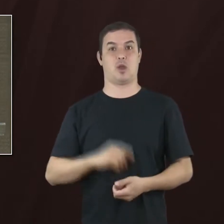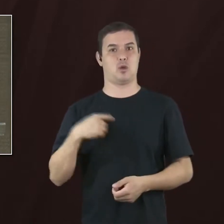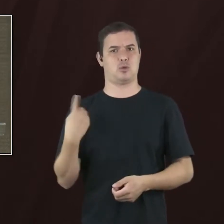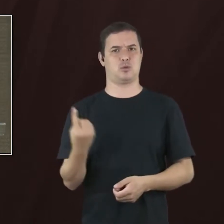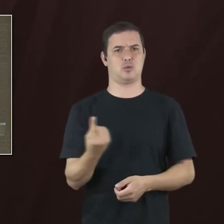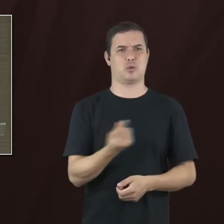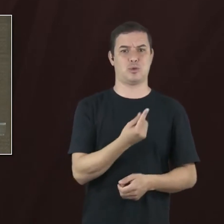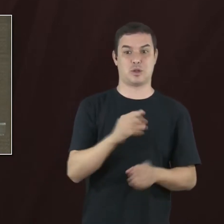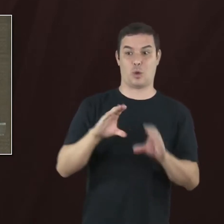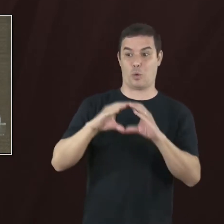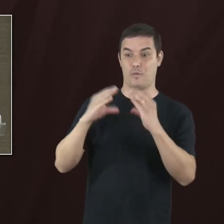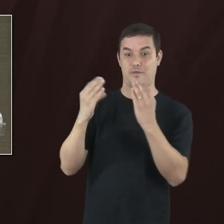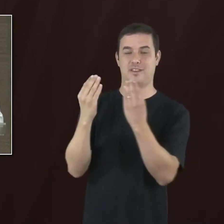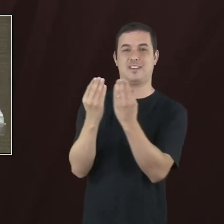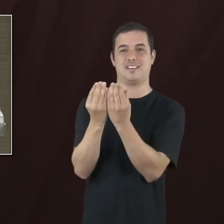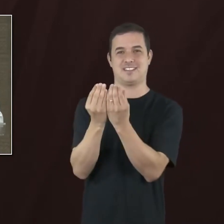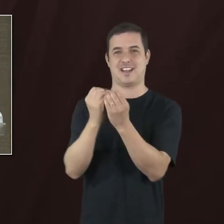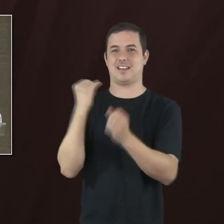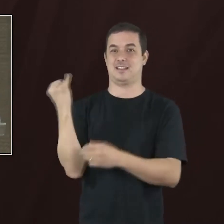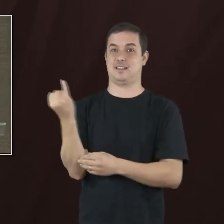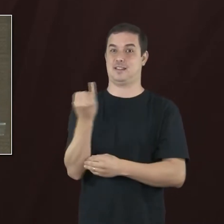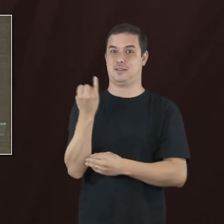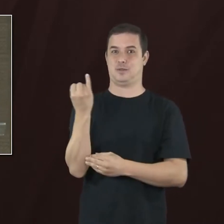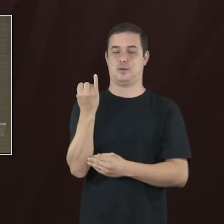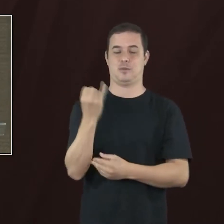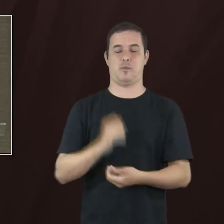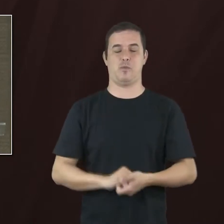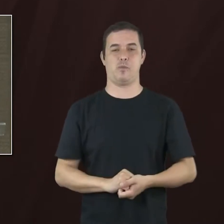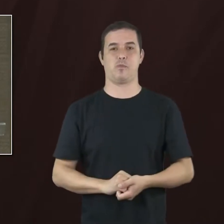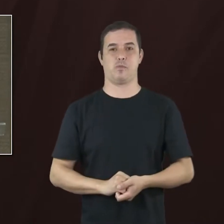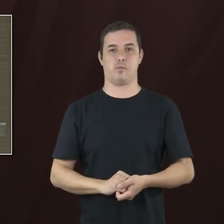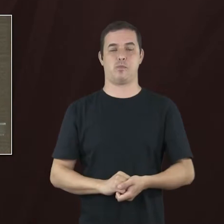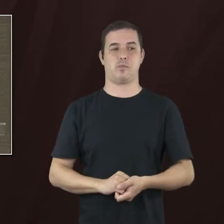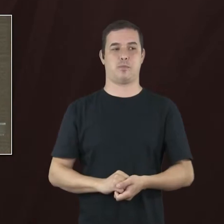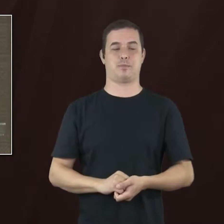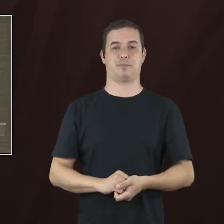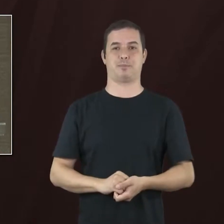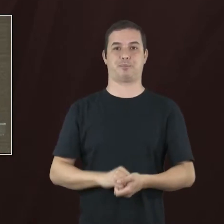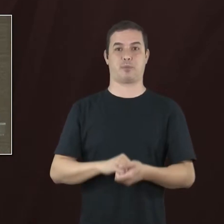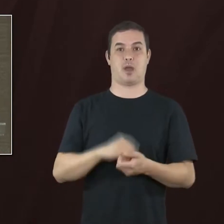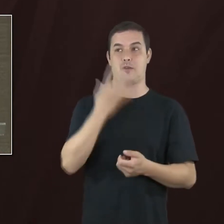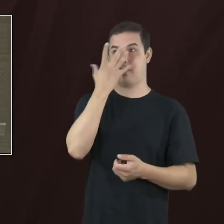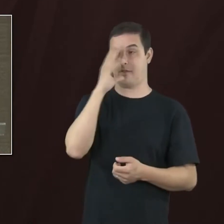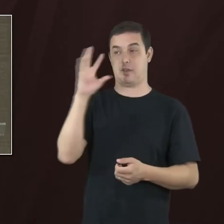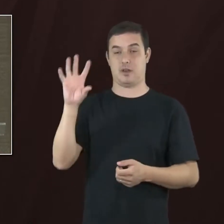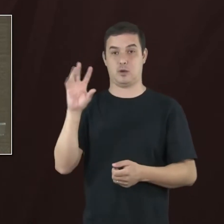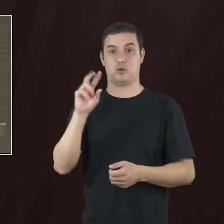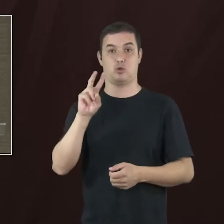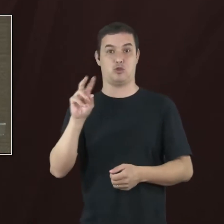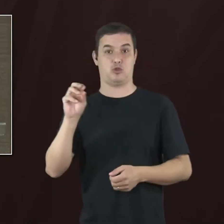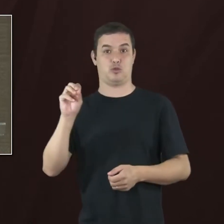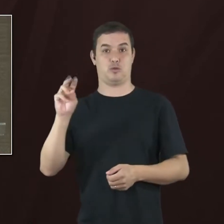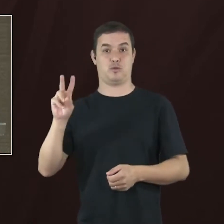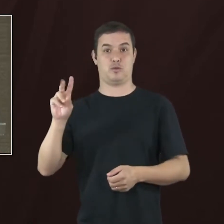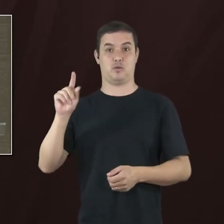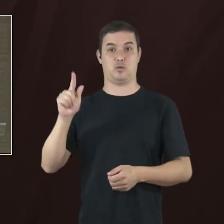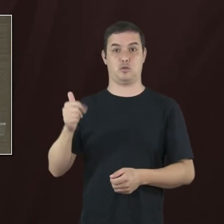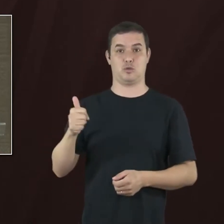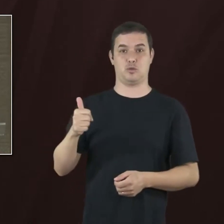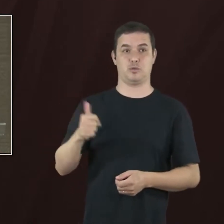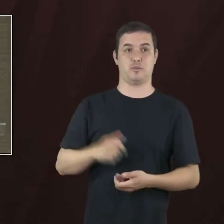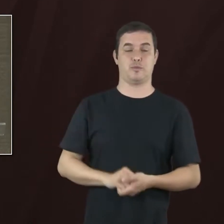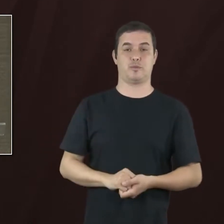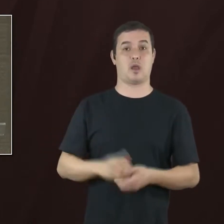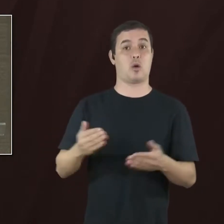de uma conferência internacional de fevereiro de 2021, que hoje encerra uma